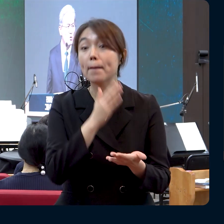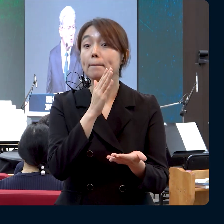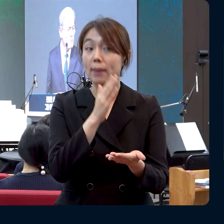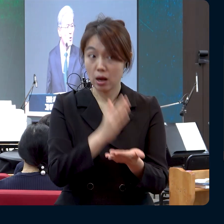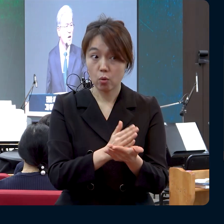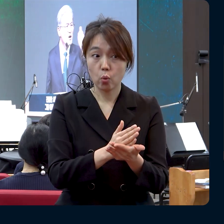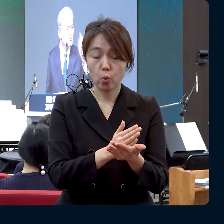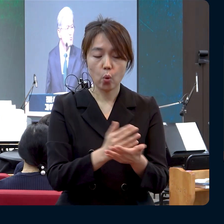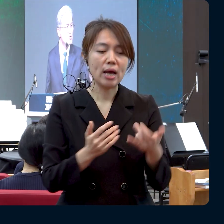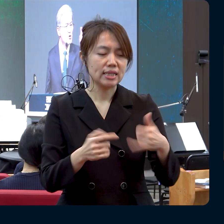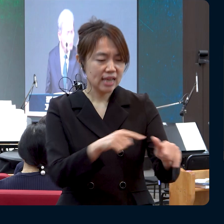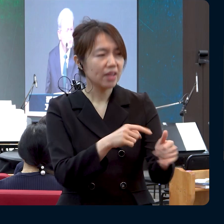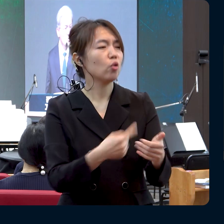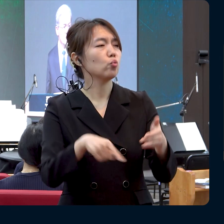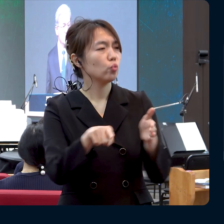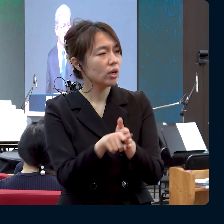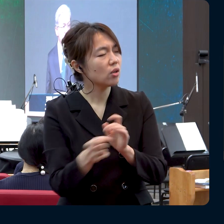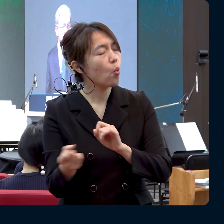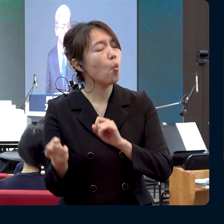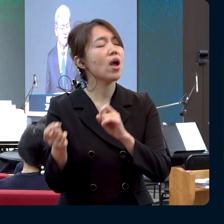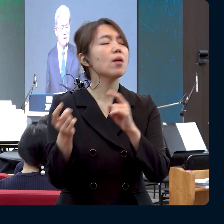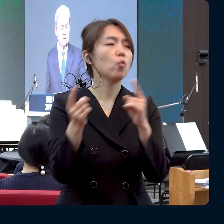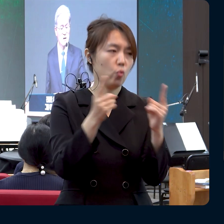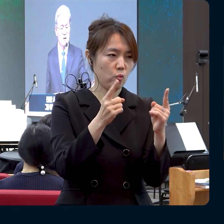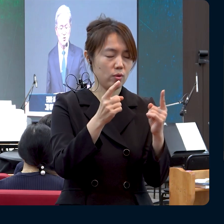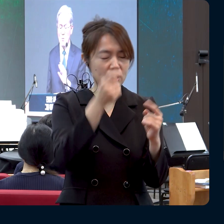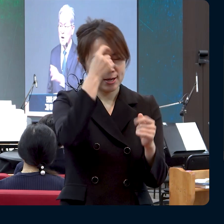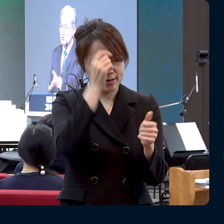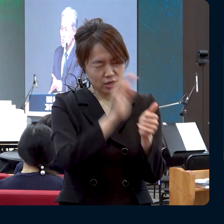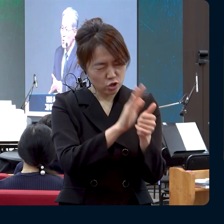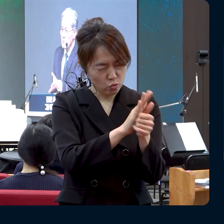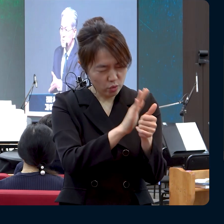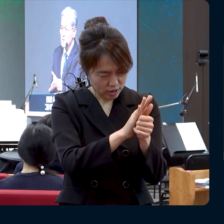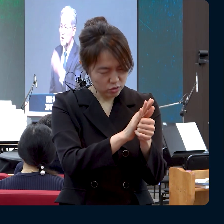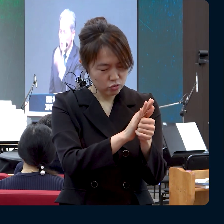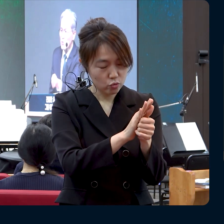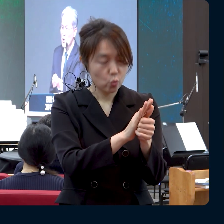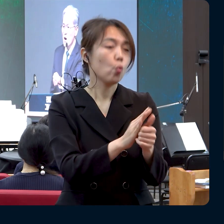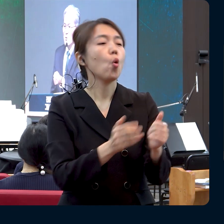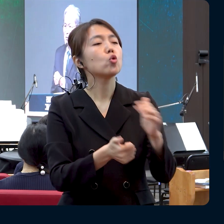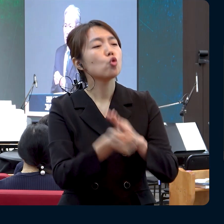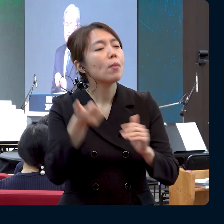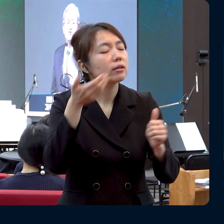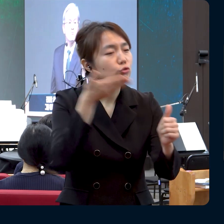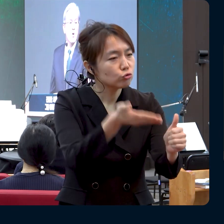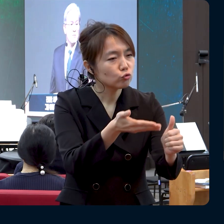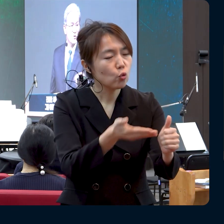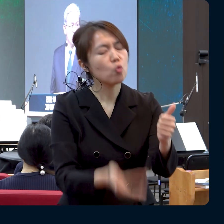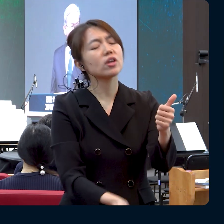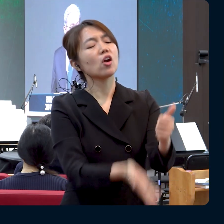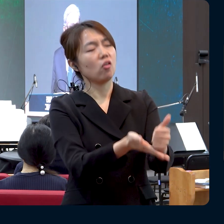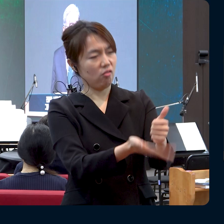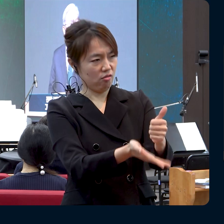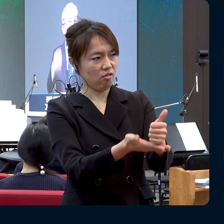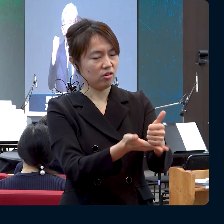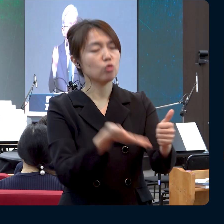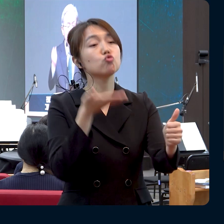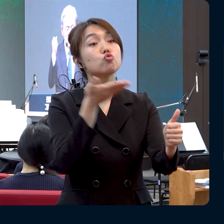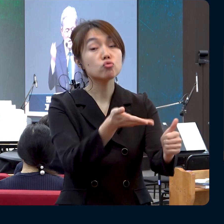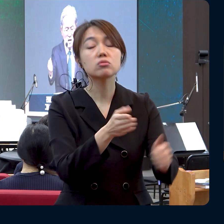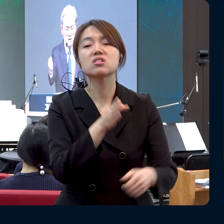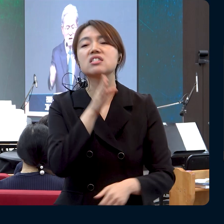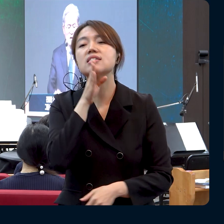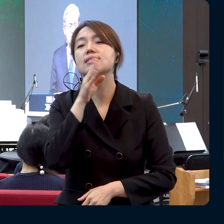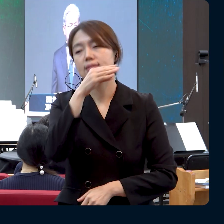위해서 회복의 꿈을 꾸는 것입니다. 소망을 주고 격려하고 축복하면서 말이죠. 이게